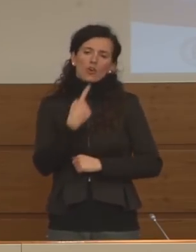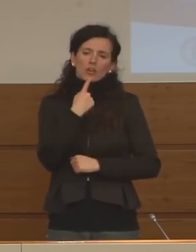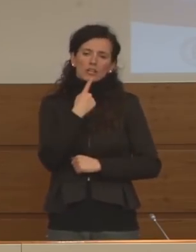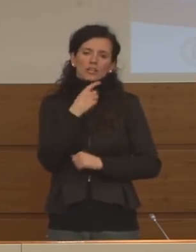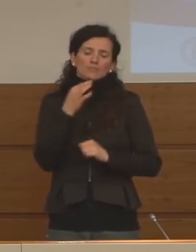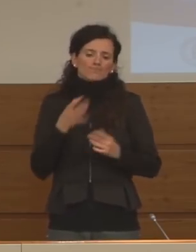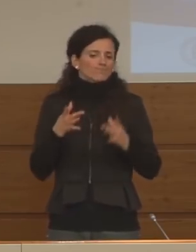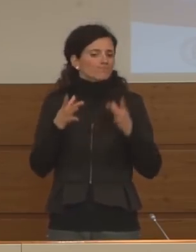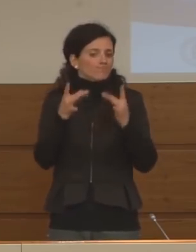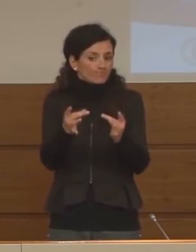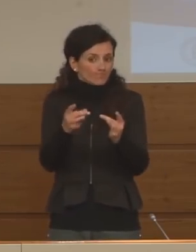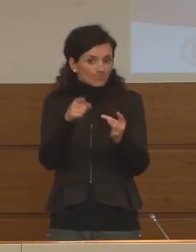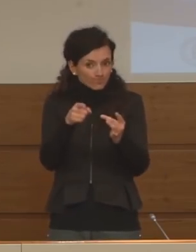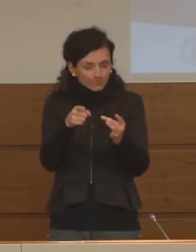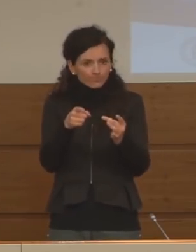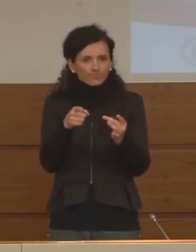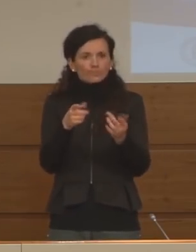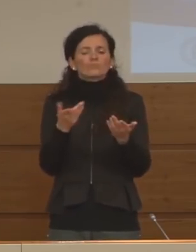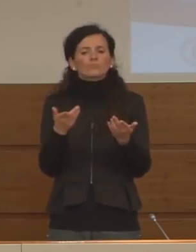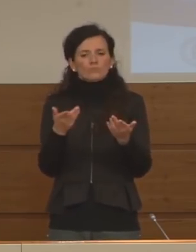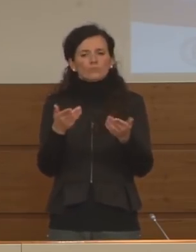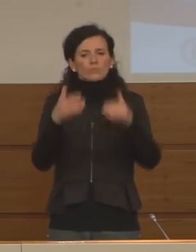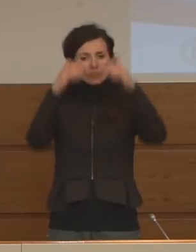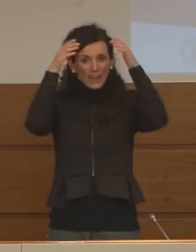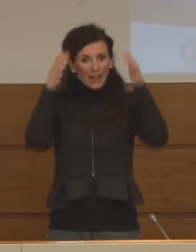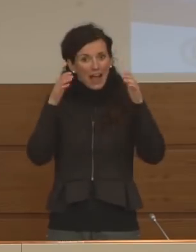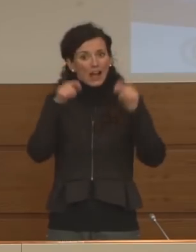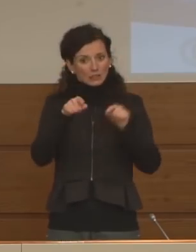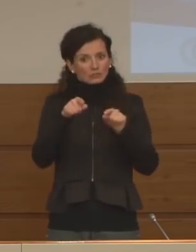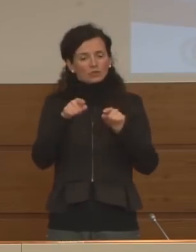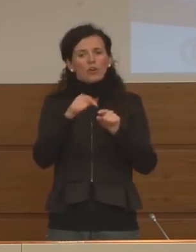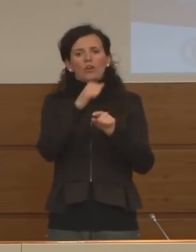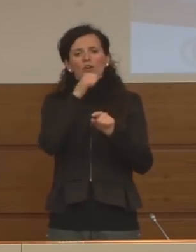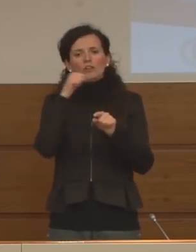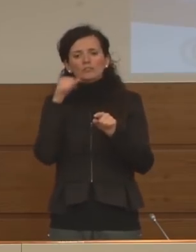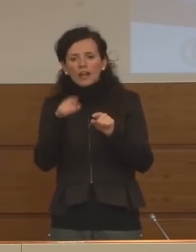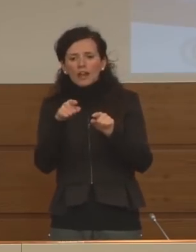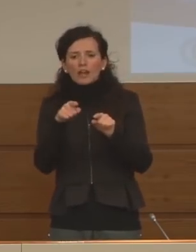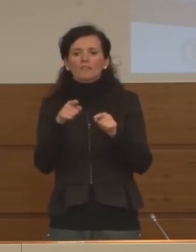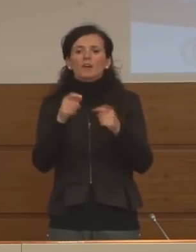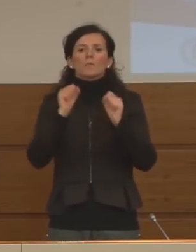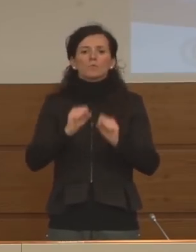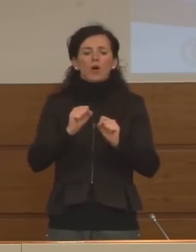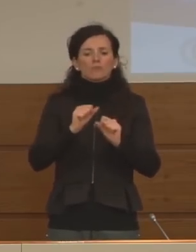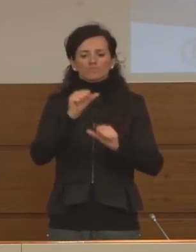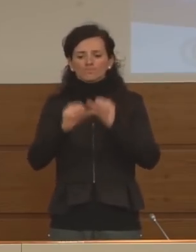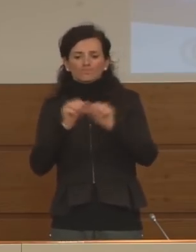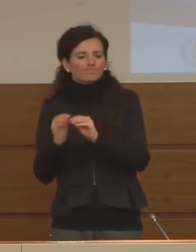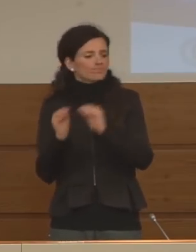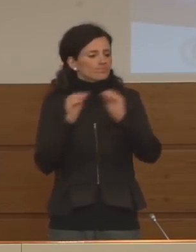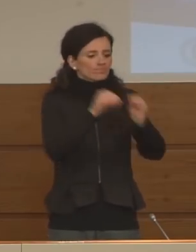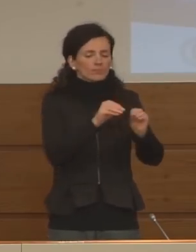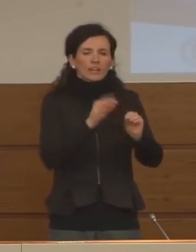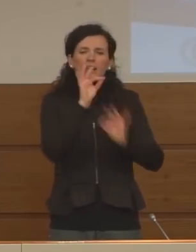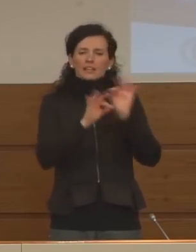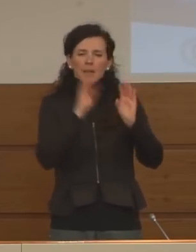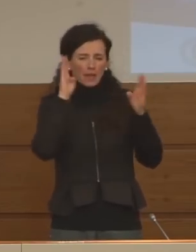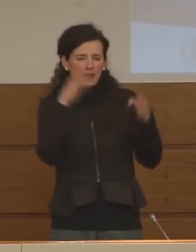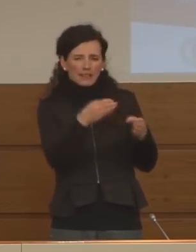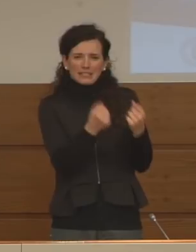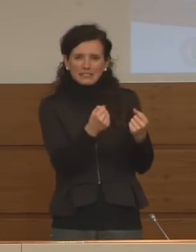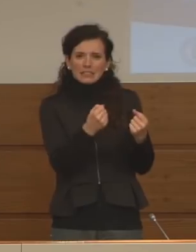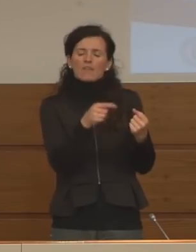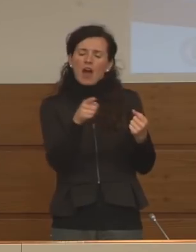virus debbano andare essere collocati in terapia intensiva